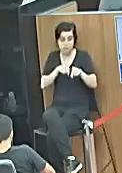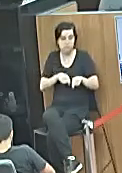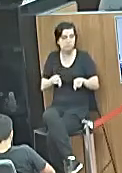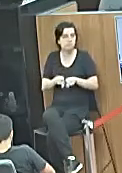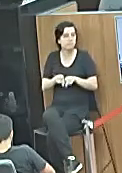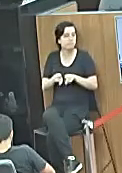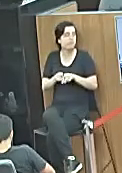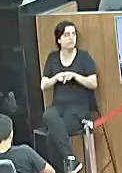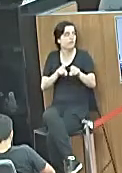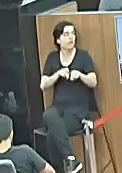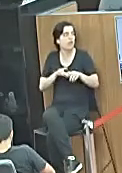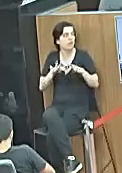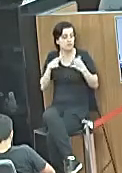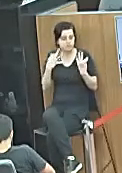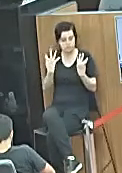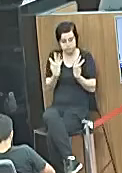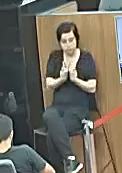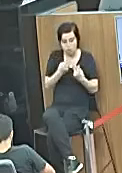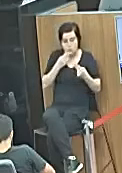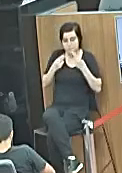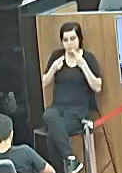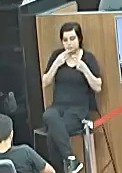familiar urbana